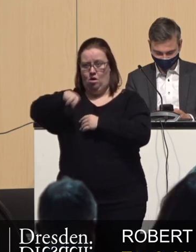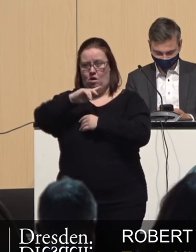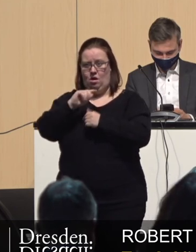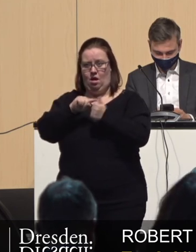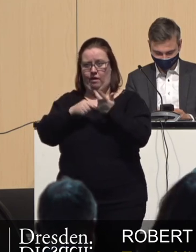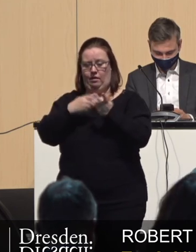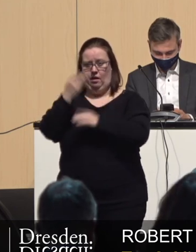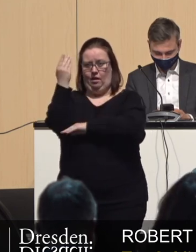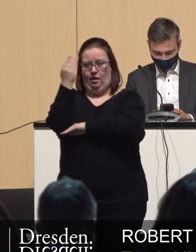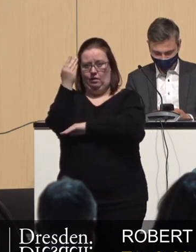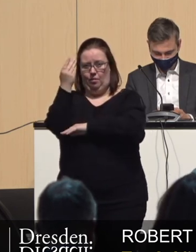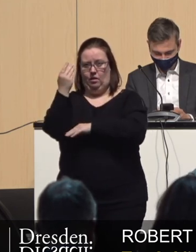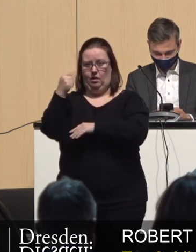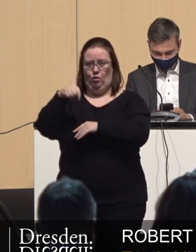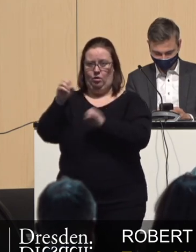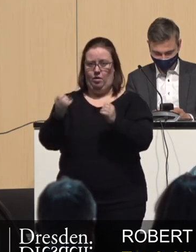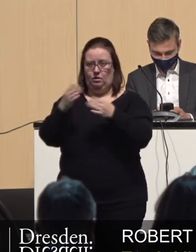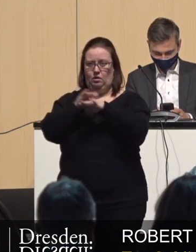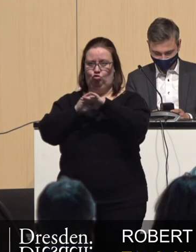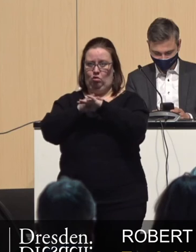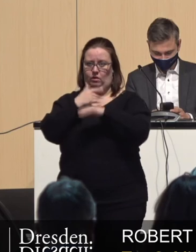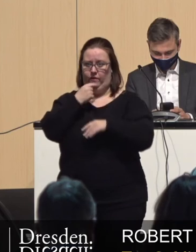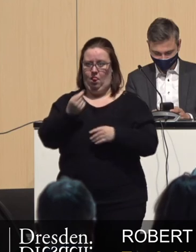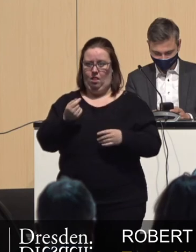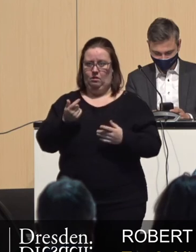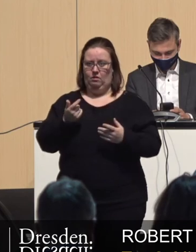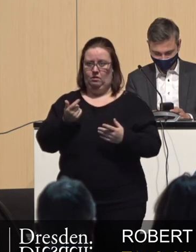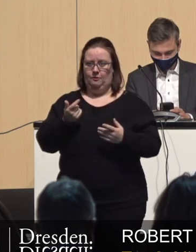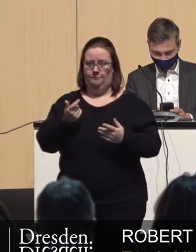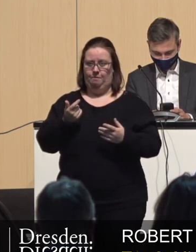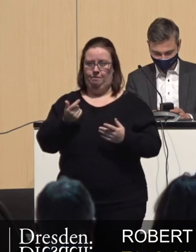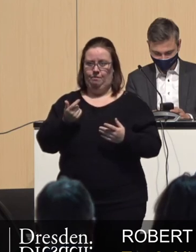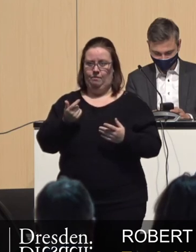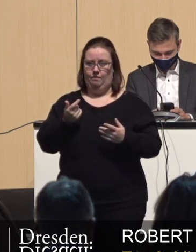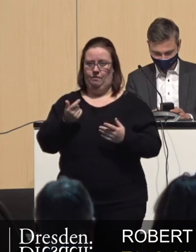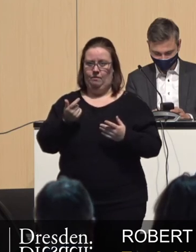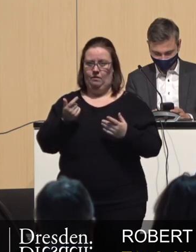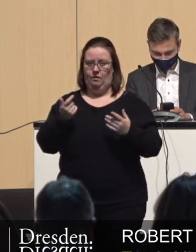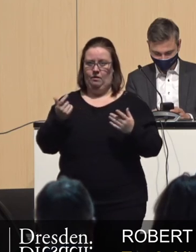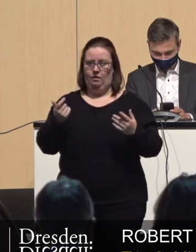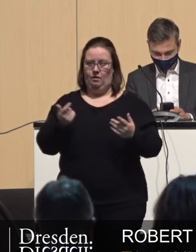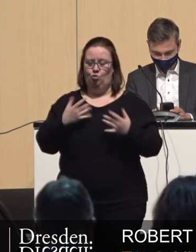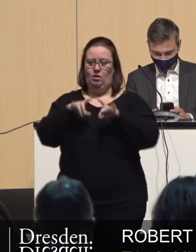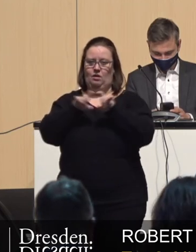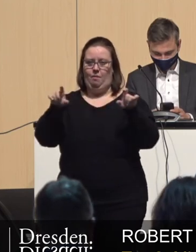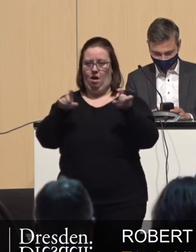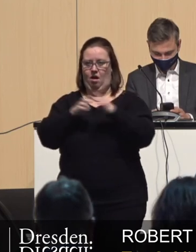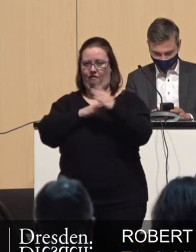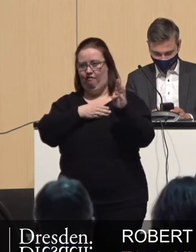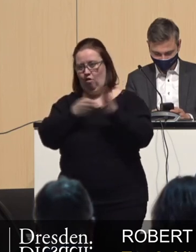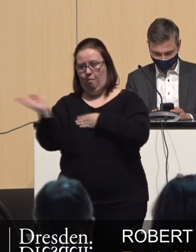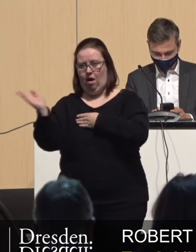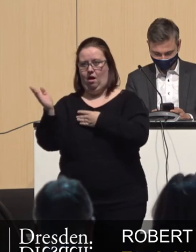einige Redebeiträge, für einiges, was heute hier passiert ist, entschuldigen, weil das war am Thema vorbei, das